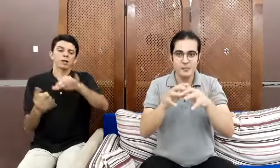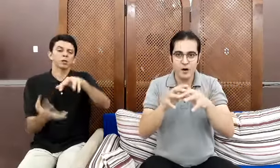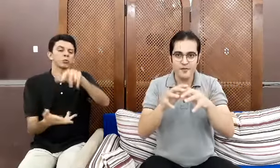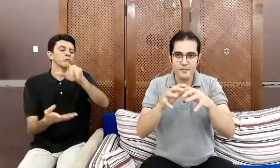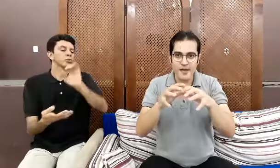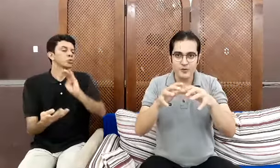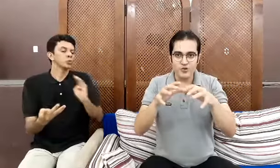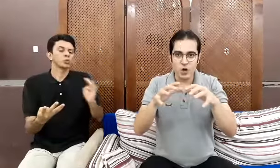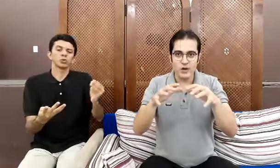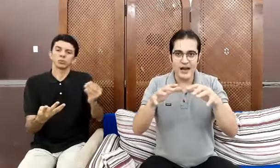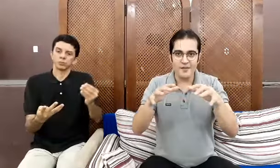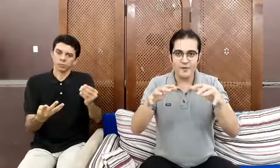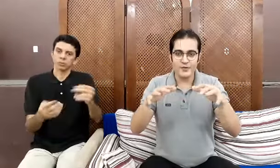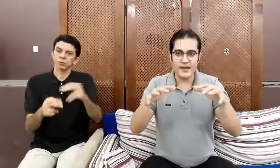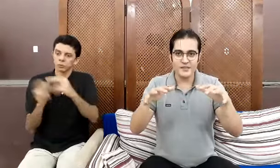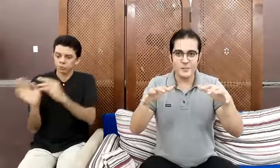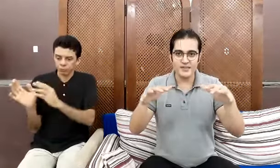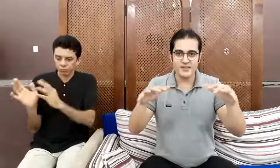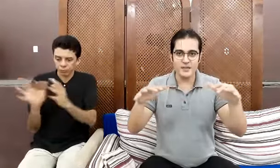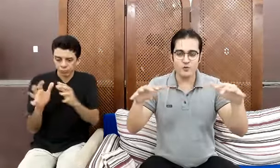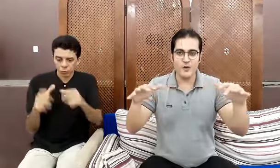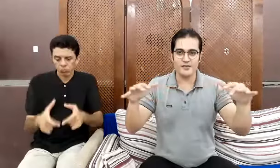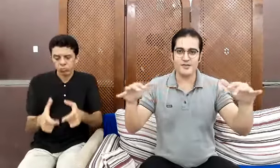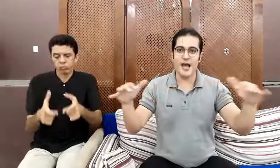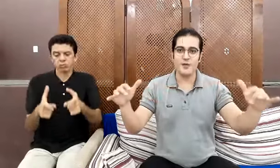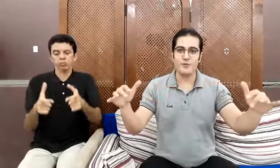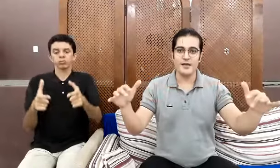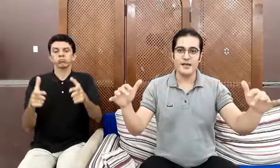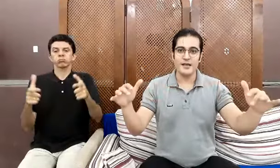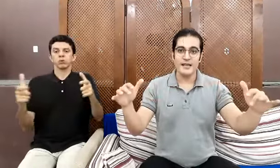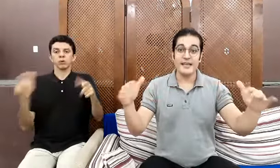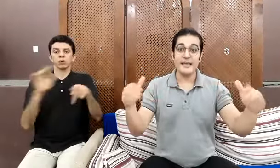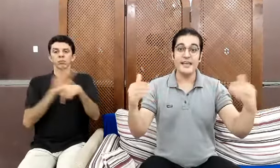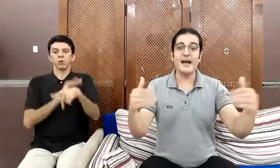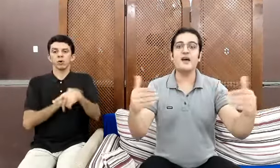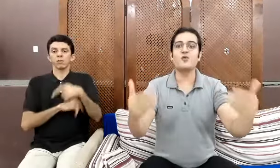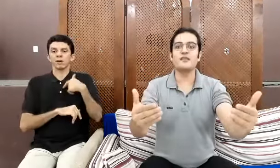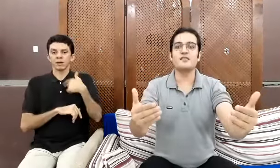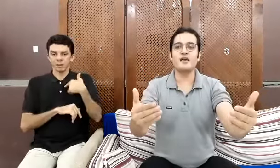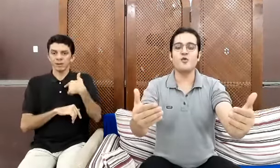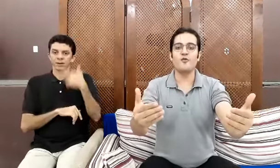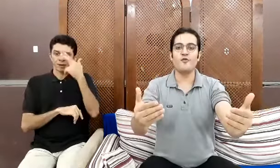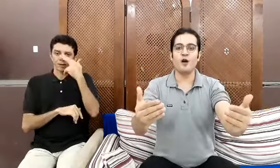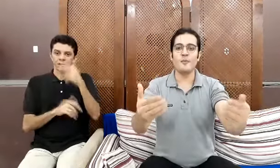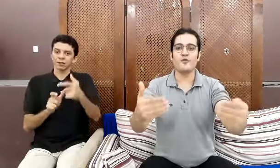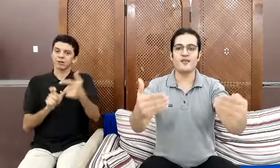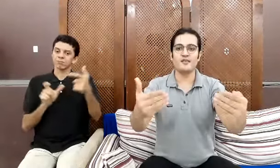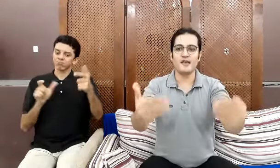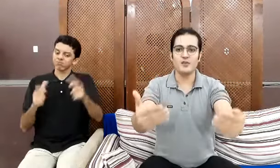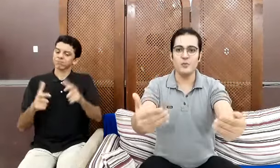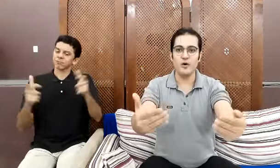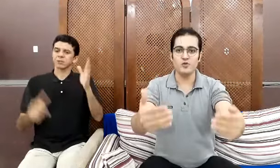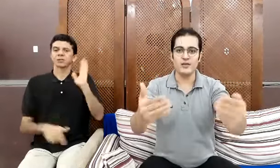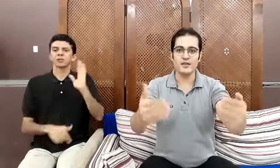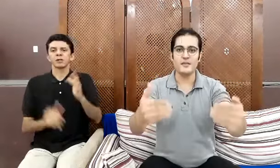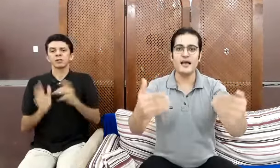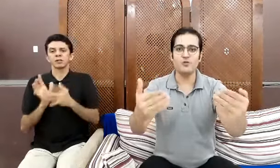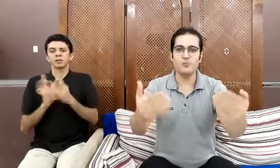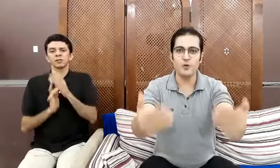Esse movimento geográfico de expansão do Evangelho iria acontecer conforme profetizado por